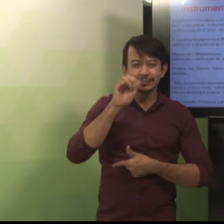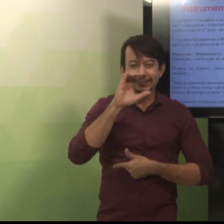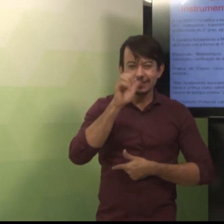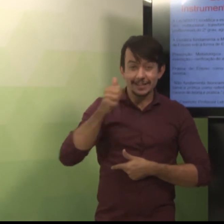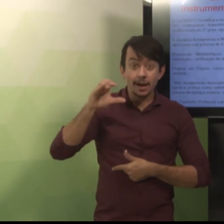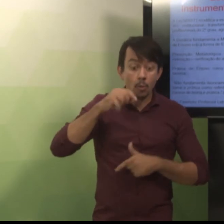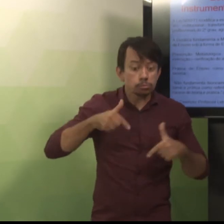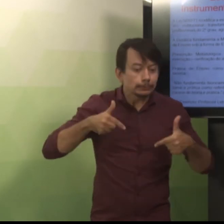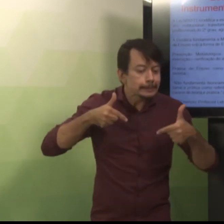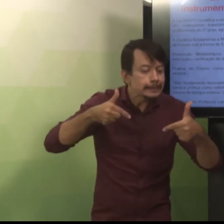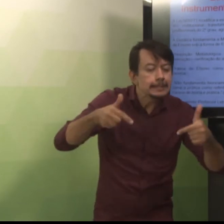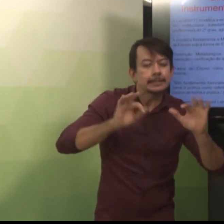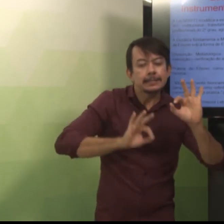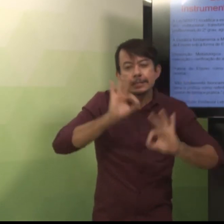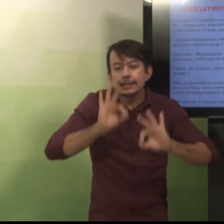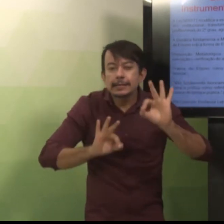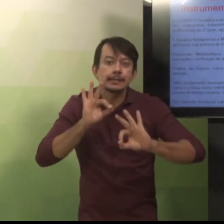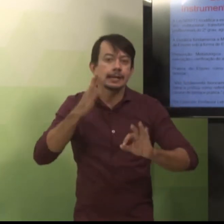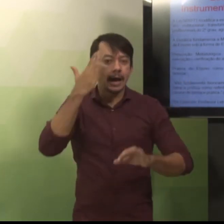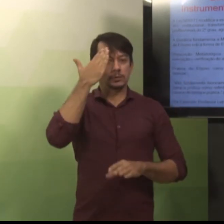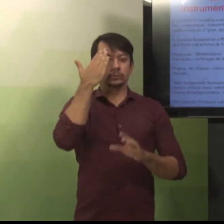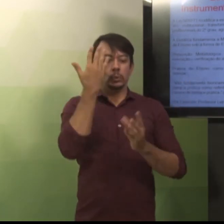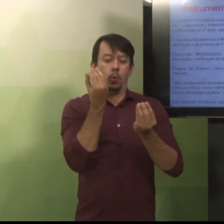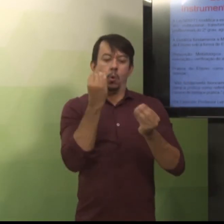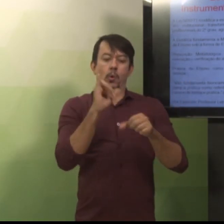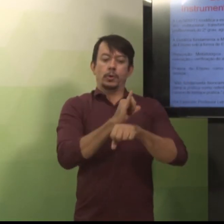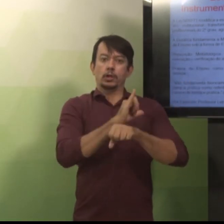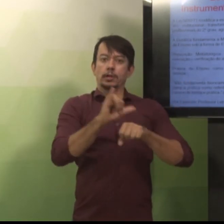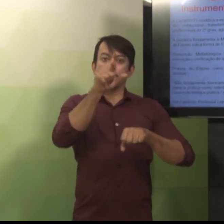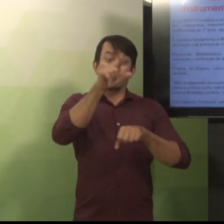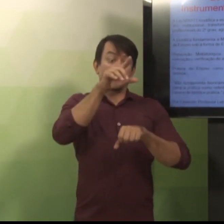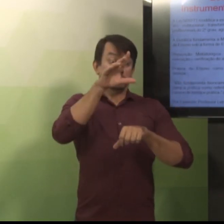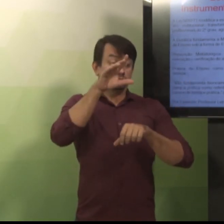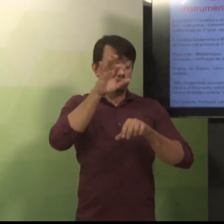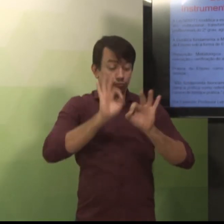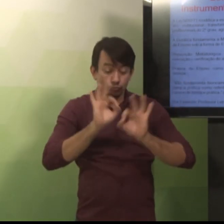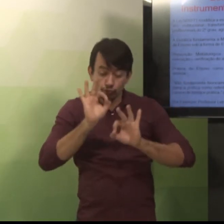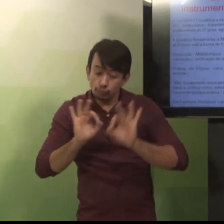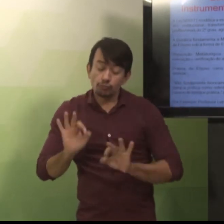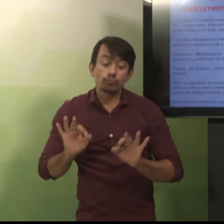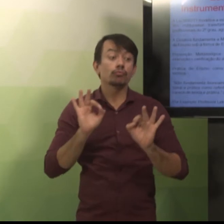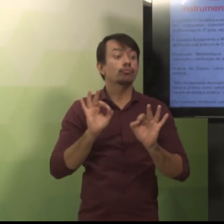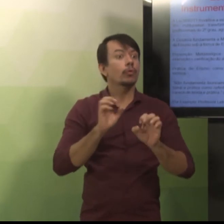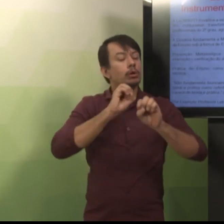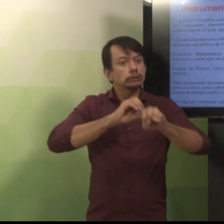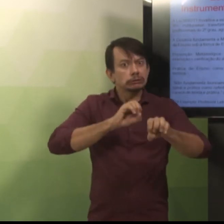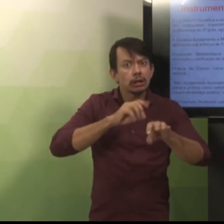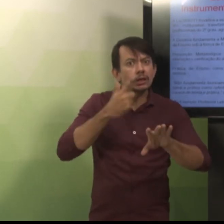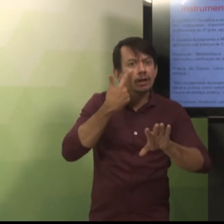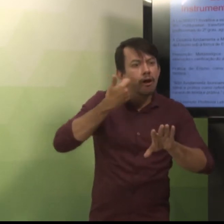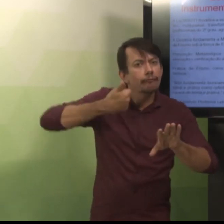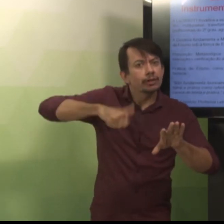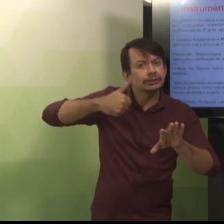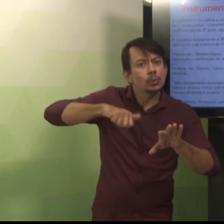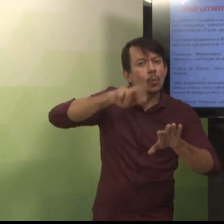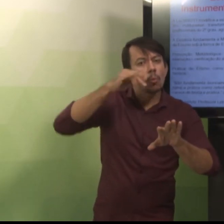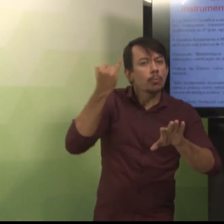porque ao desenvolver o trabalho é necessário que se tenha ações, planejamentos,